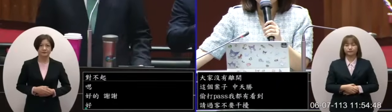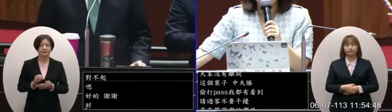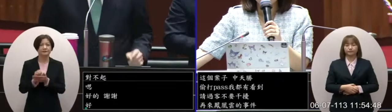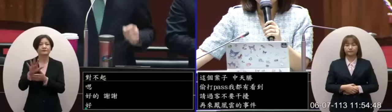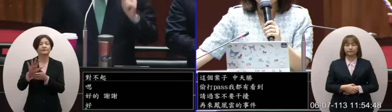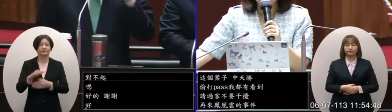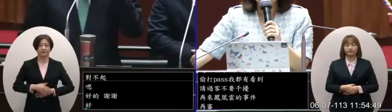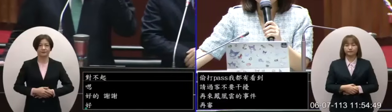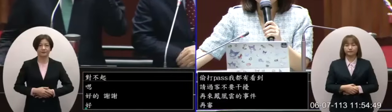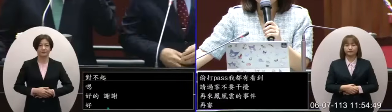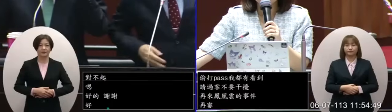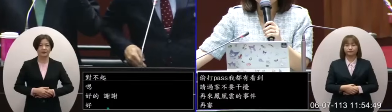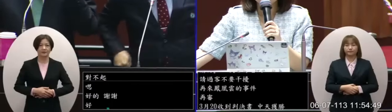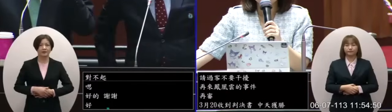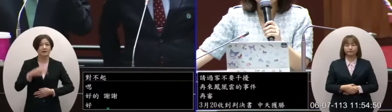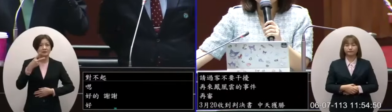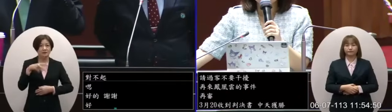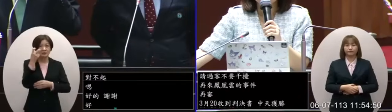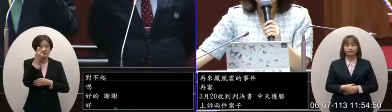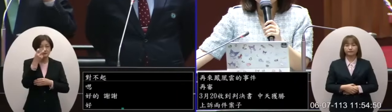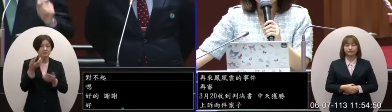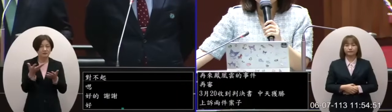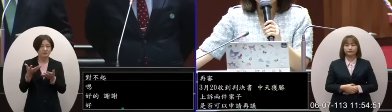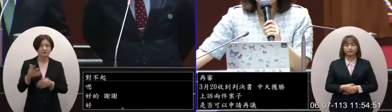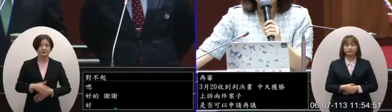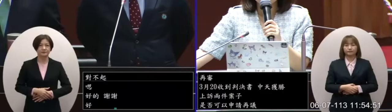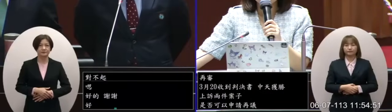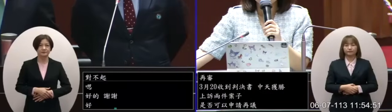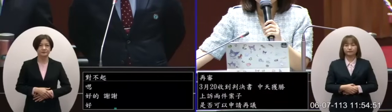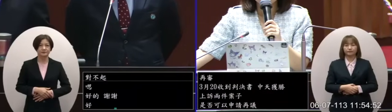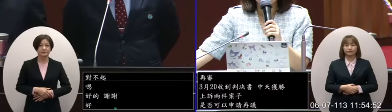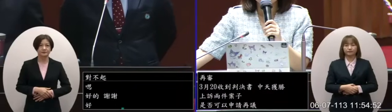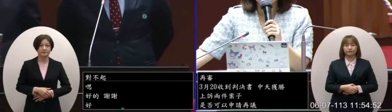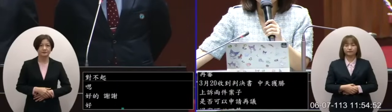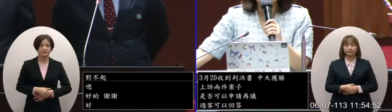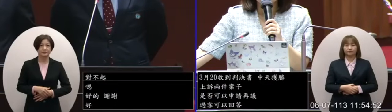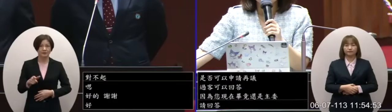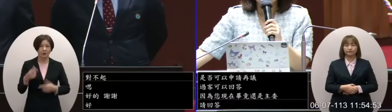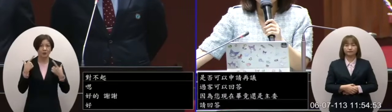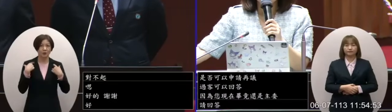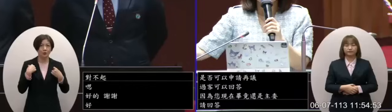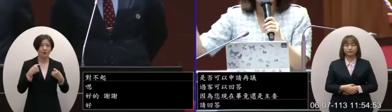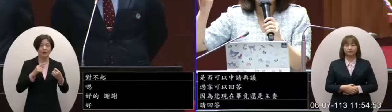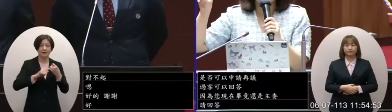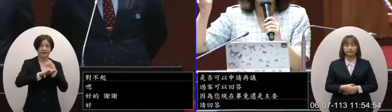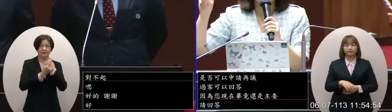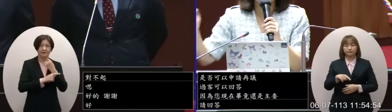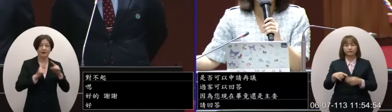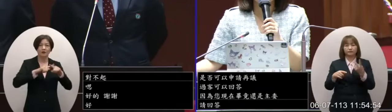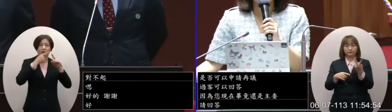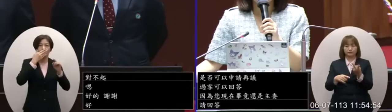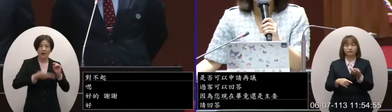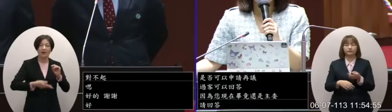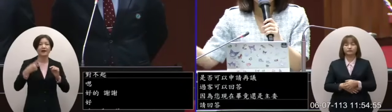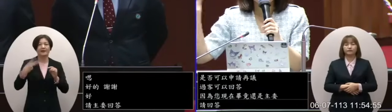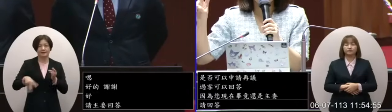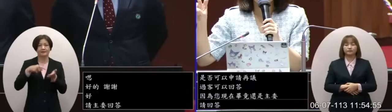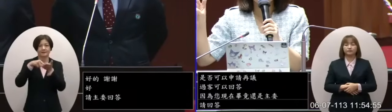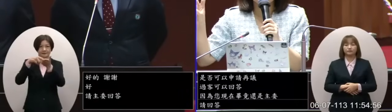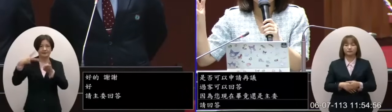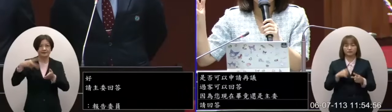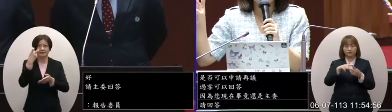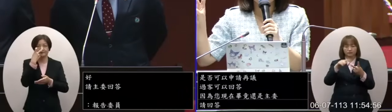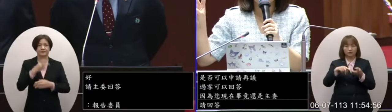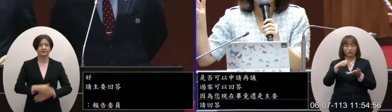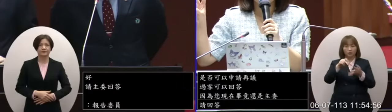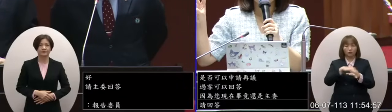告委员，基本上来讲，再审的案件，如果我们比如那个是我们原来败诉提再审， 嗯，这两件 的意思而已，那 这两件